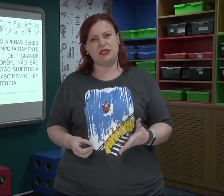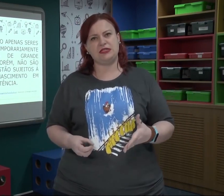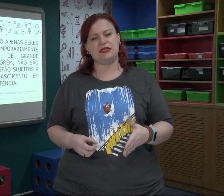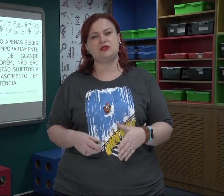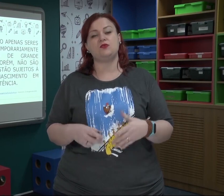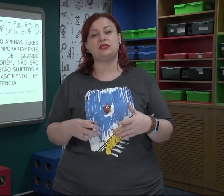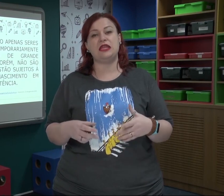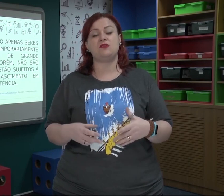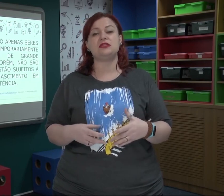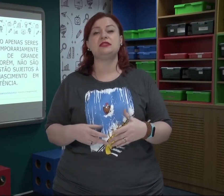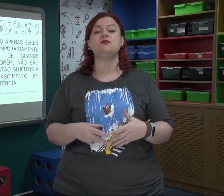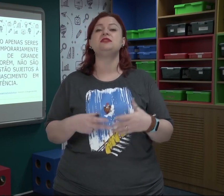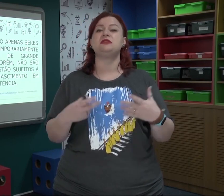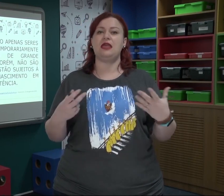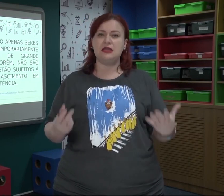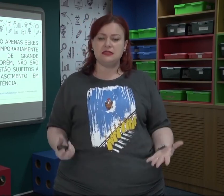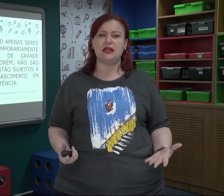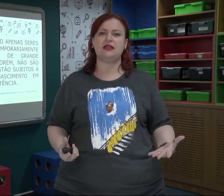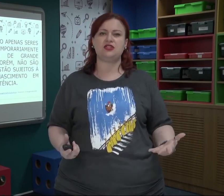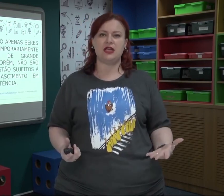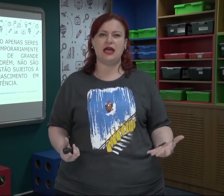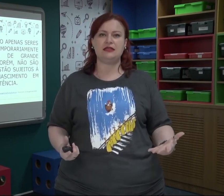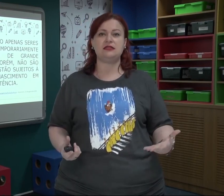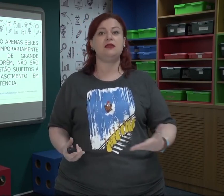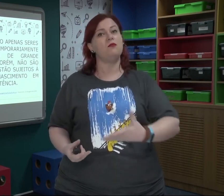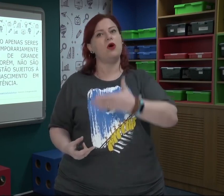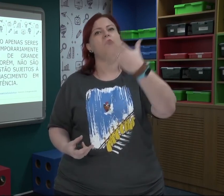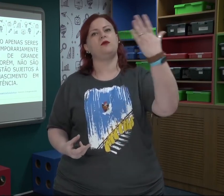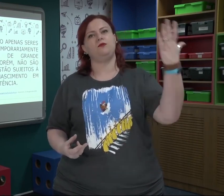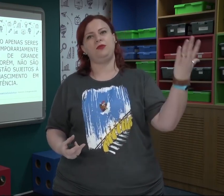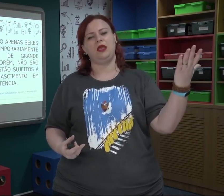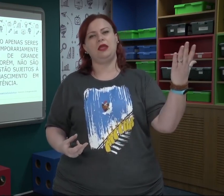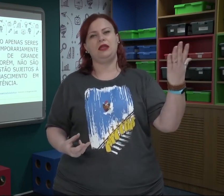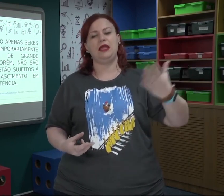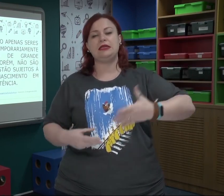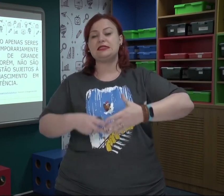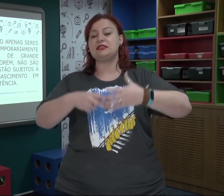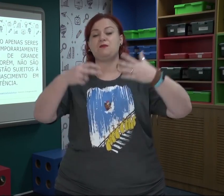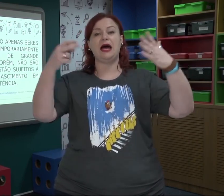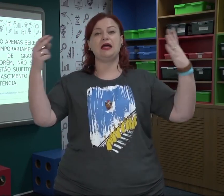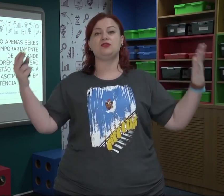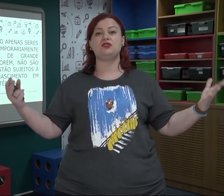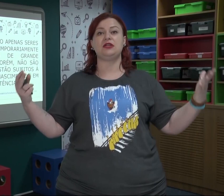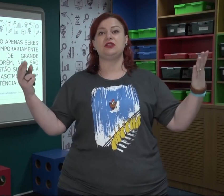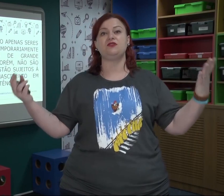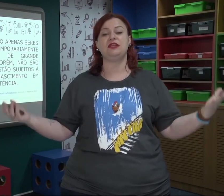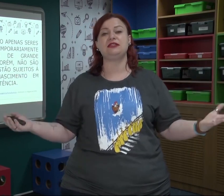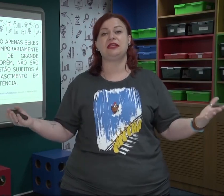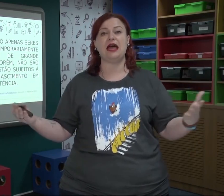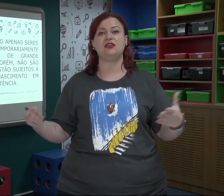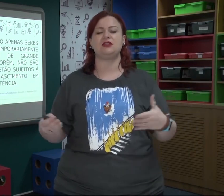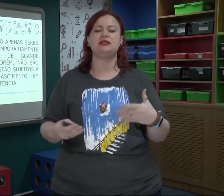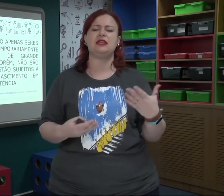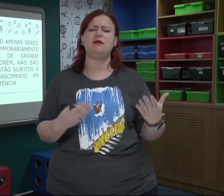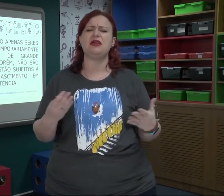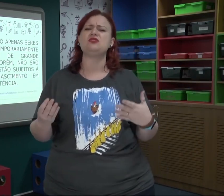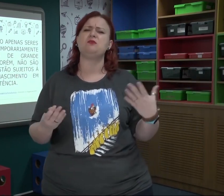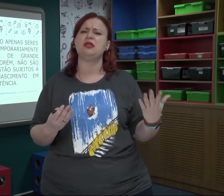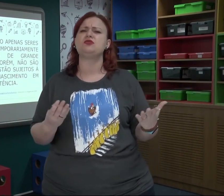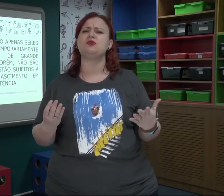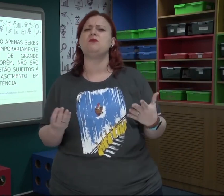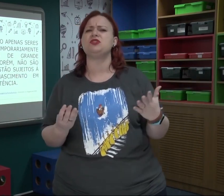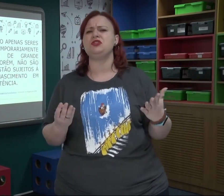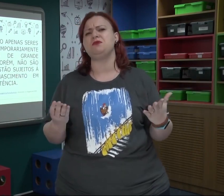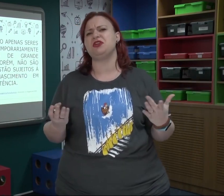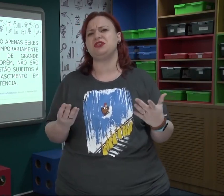os budistas, os deuses são seres celestiais que moram, né, nesse espaço de grande felicidade, que seria mais